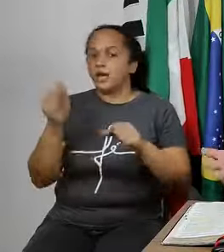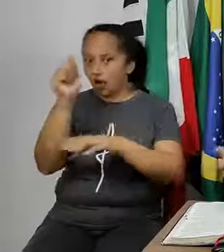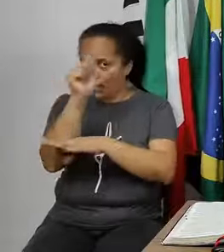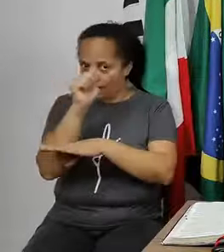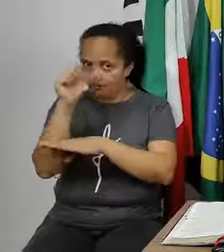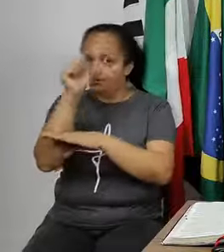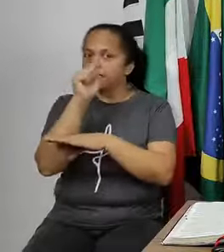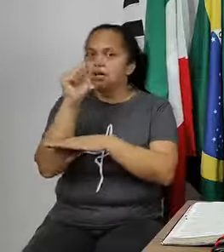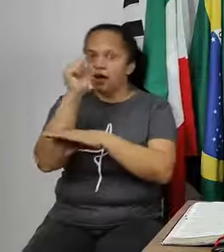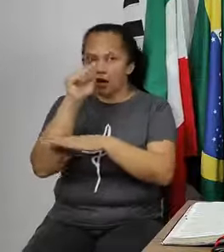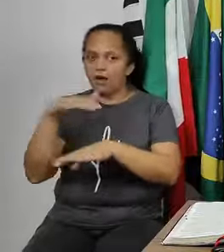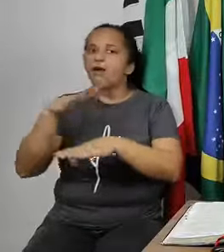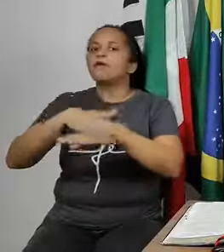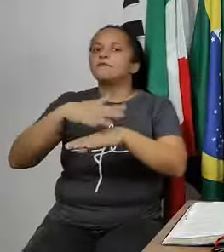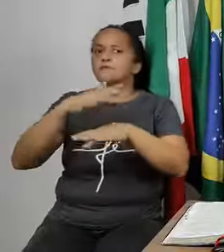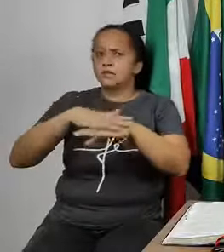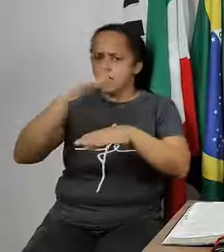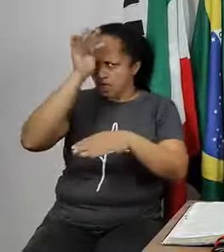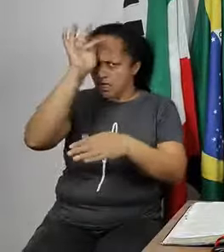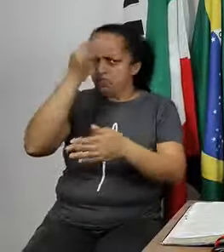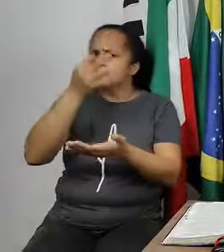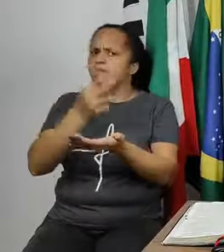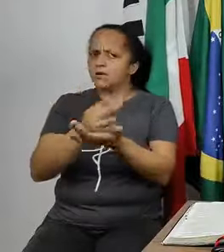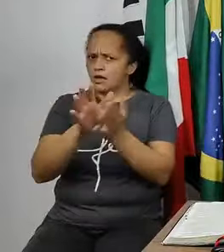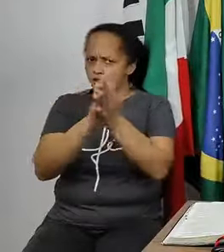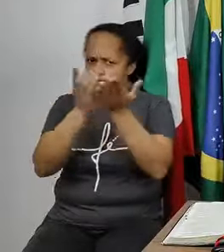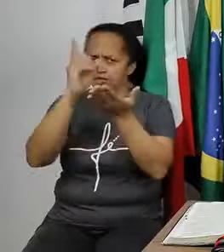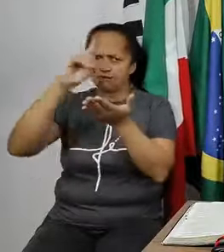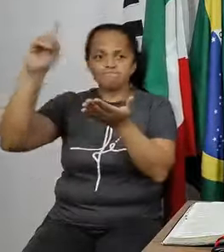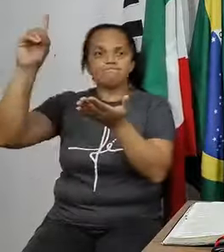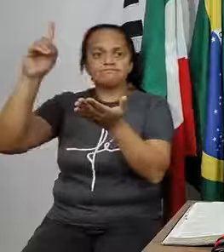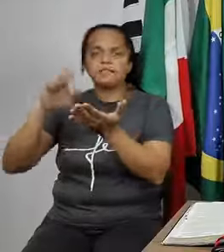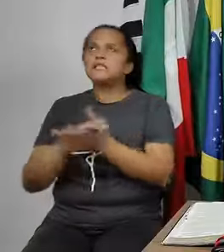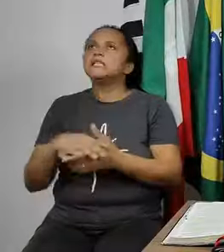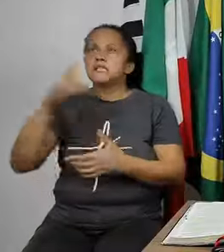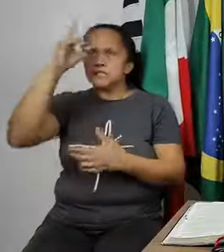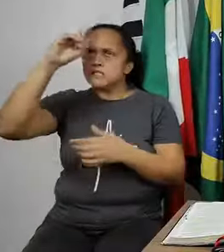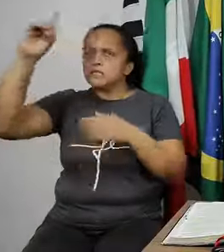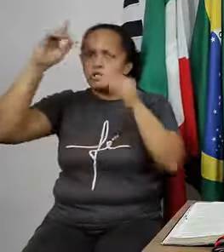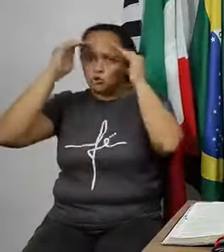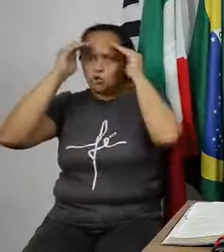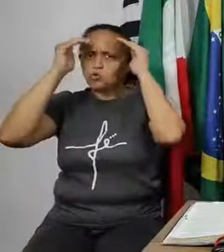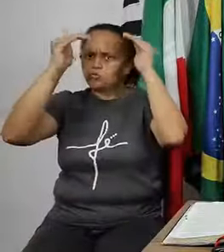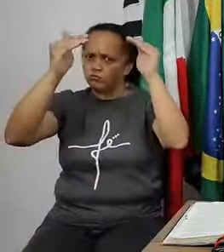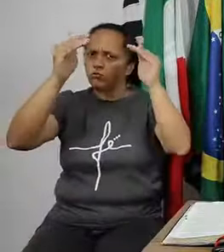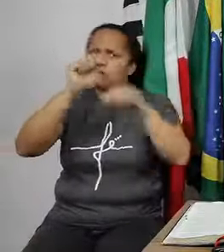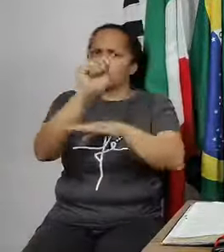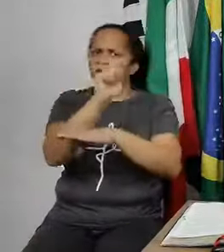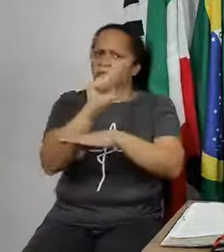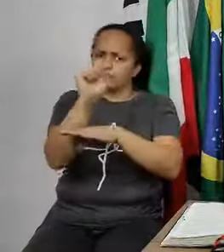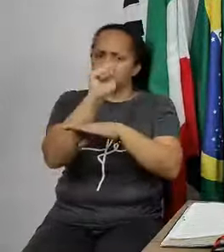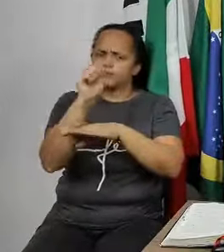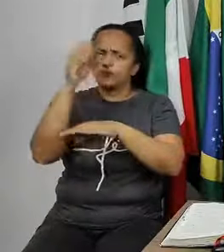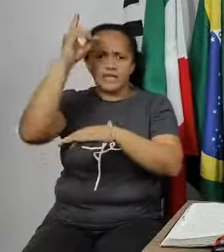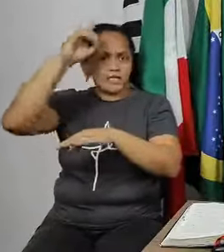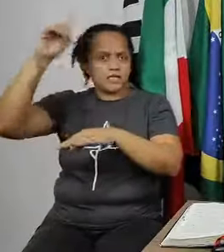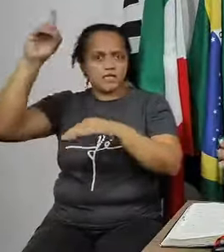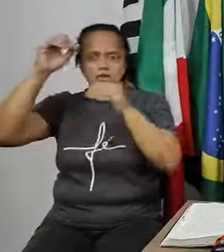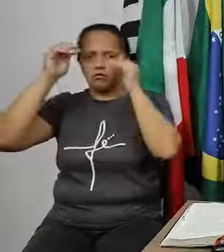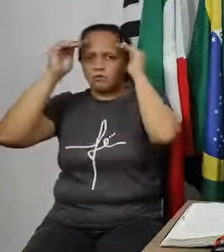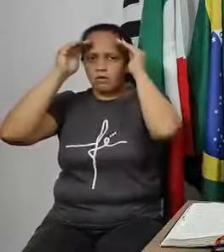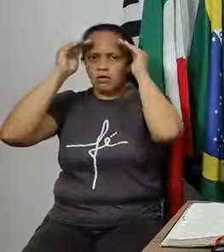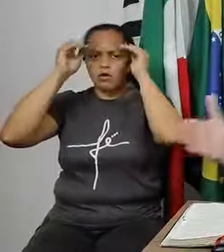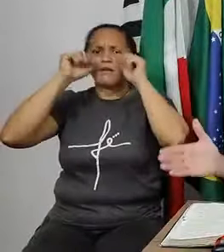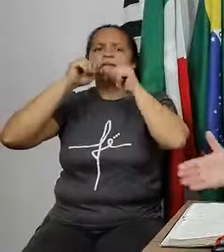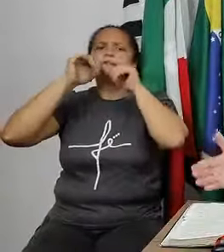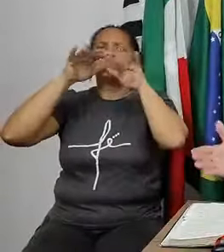como consequência disso, ele foi grandemente honrado e grandemente abençoado por Deus. E nós temos